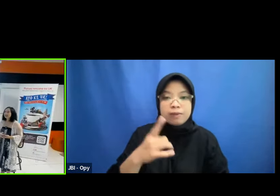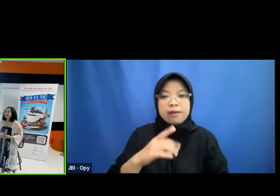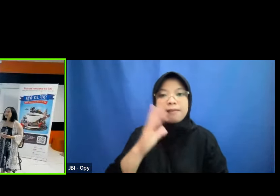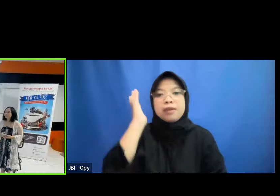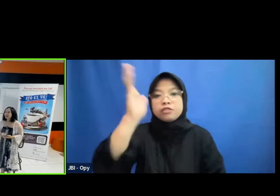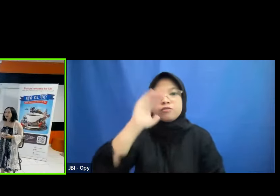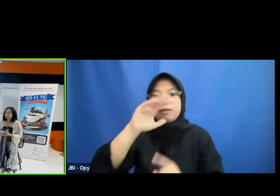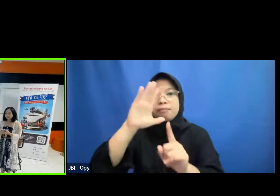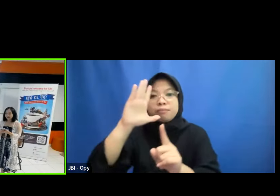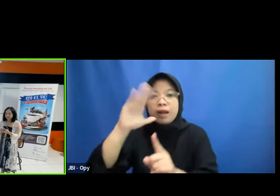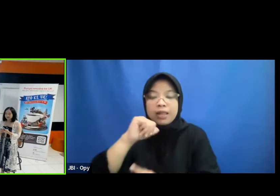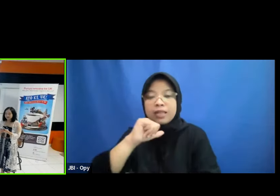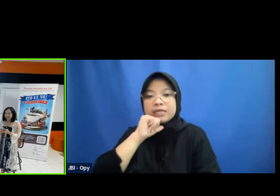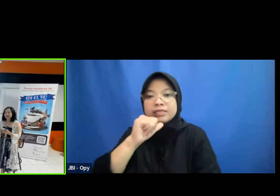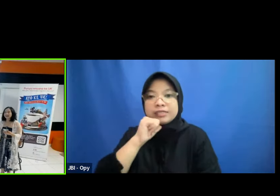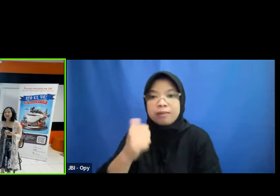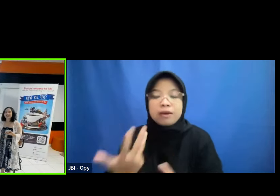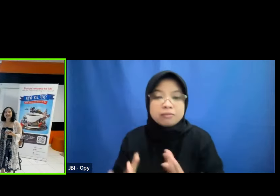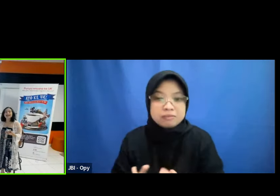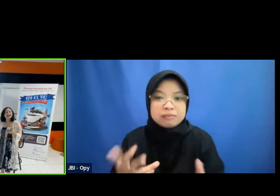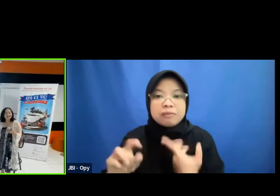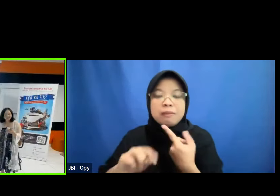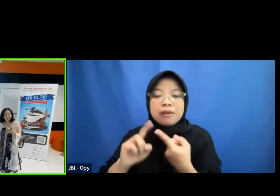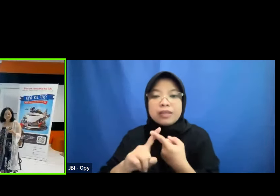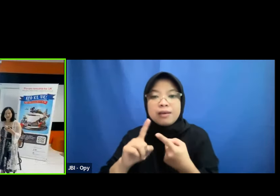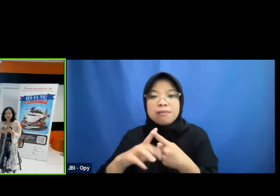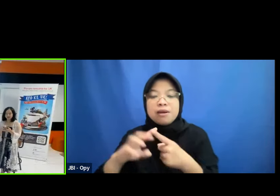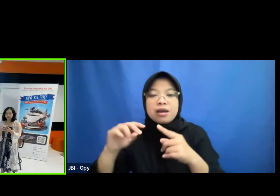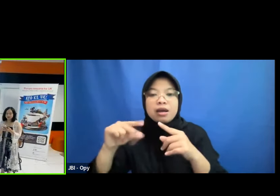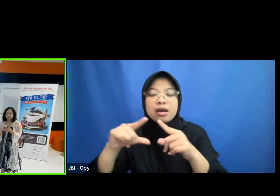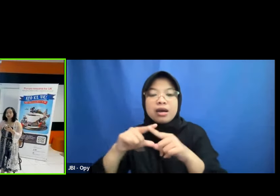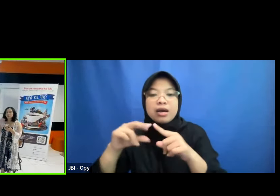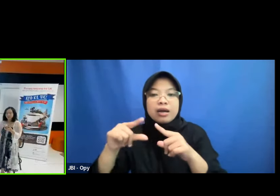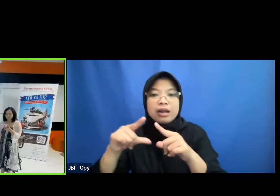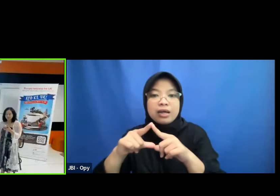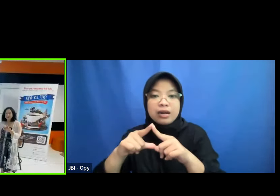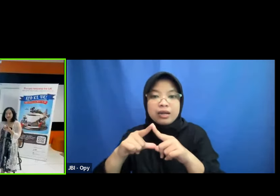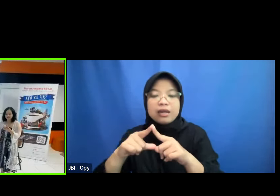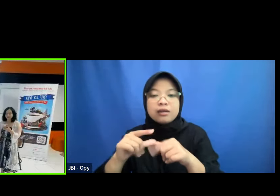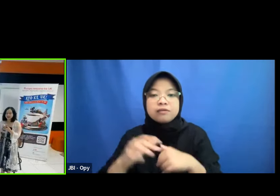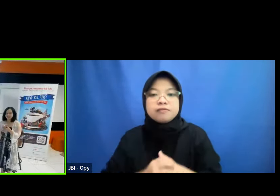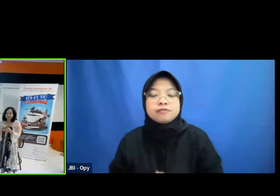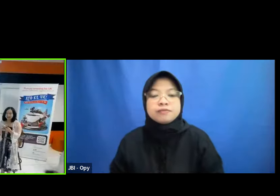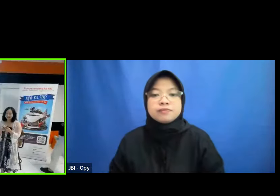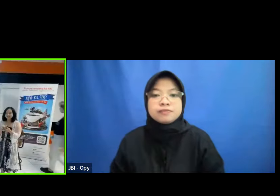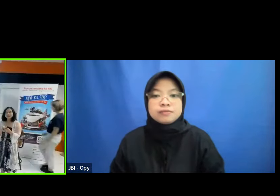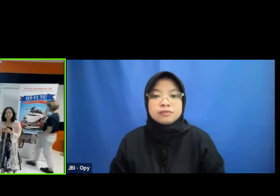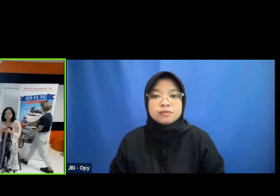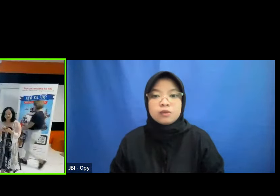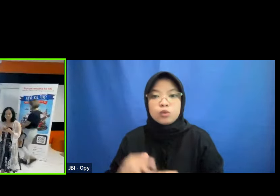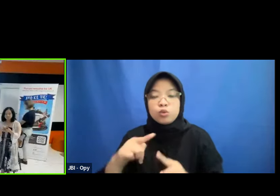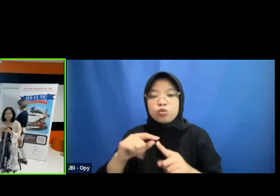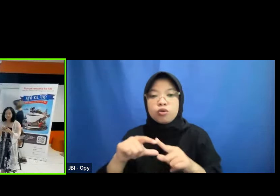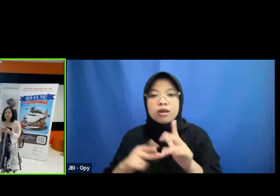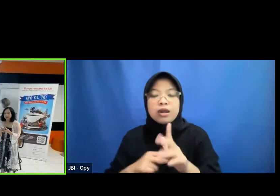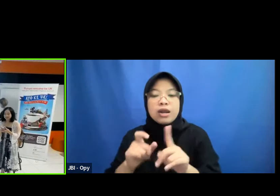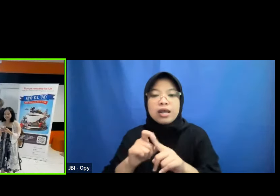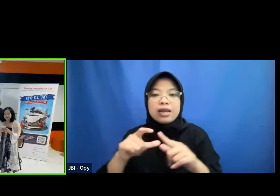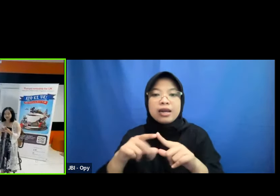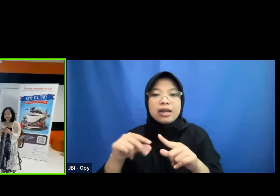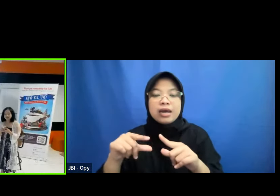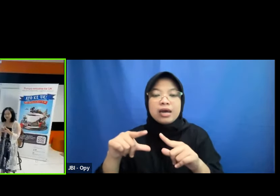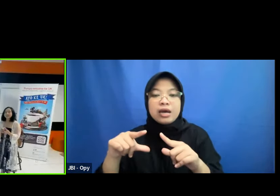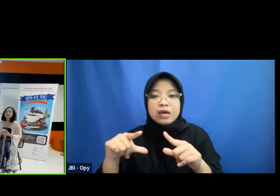kita em yang pertama adalah Kak Raras tulandaru dari British Embassy